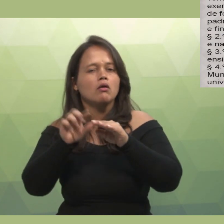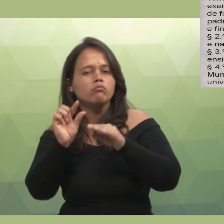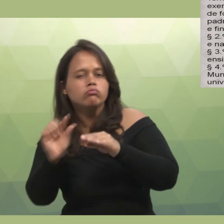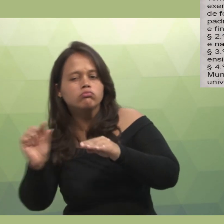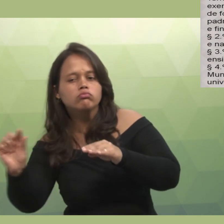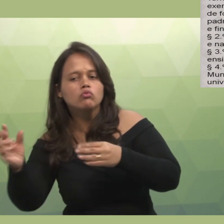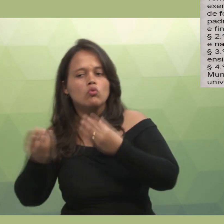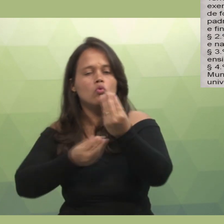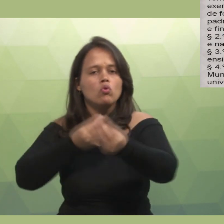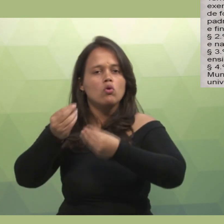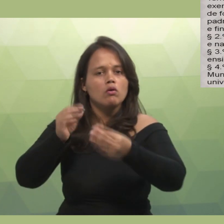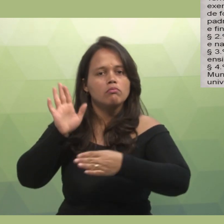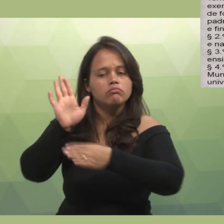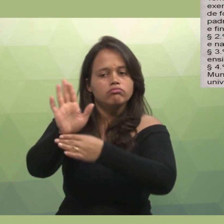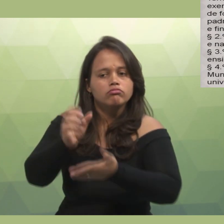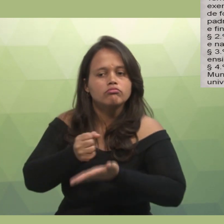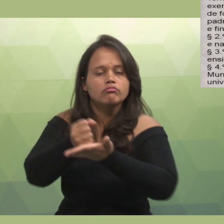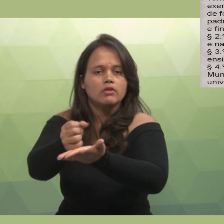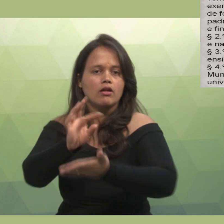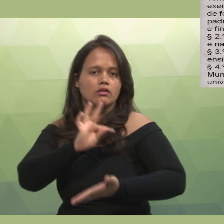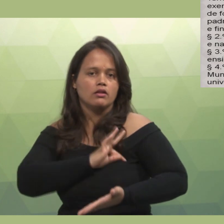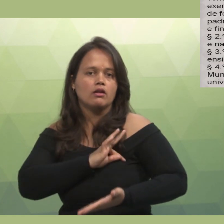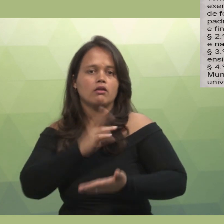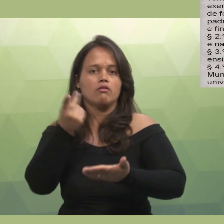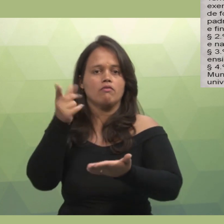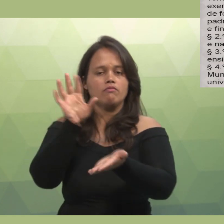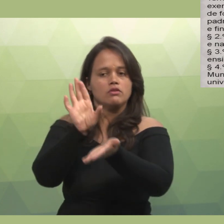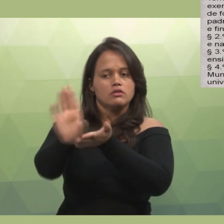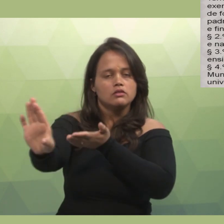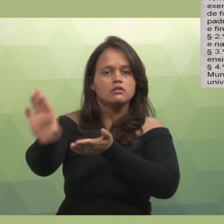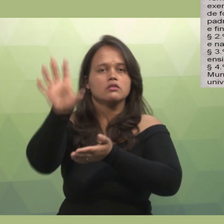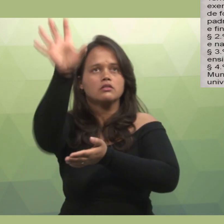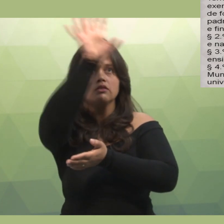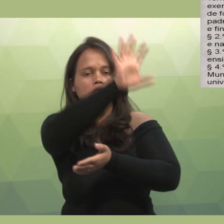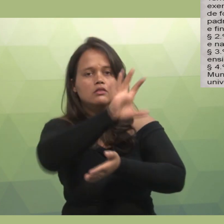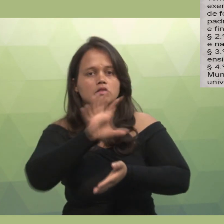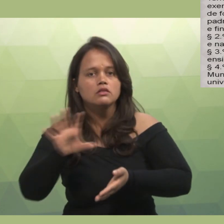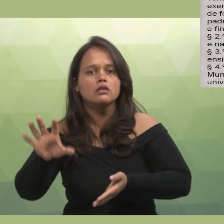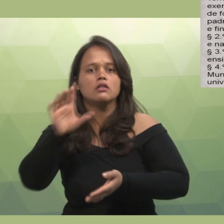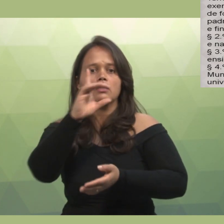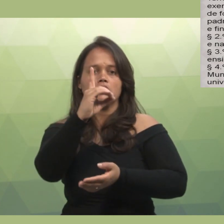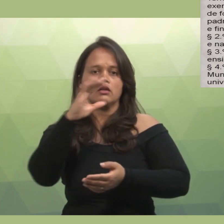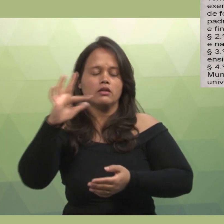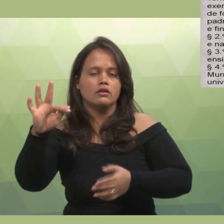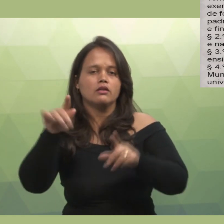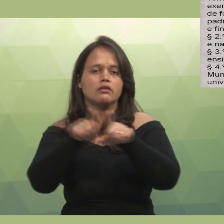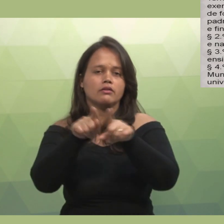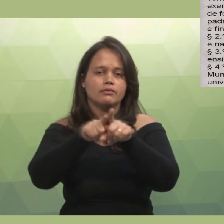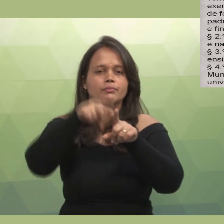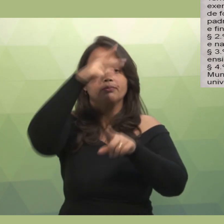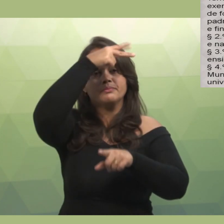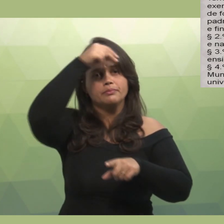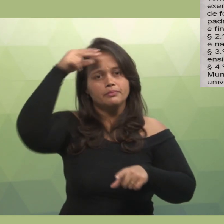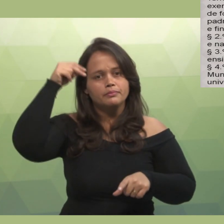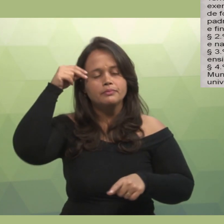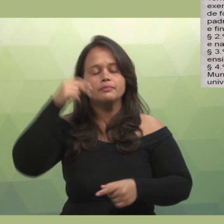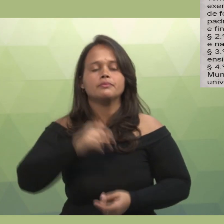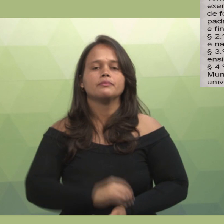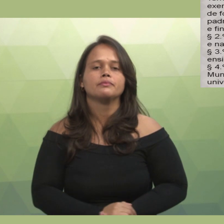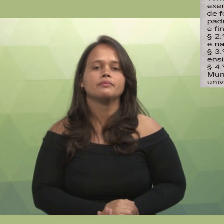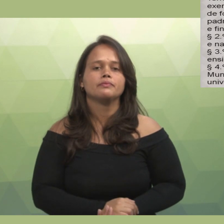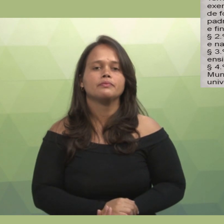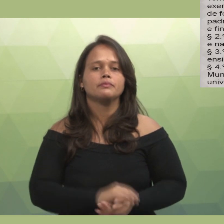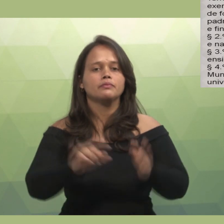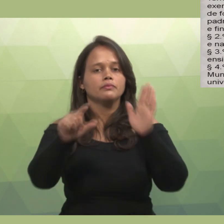técnica e financeira aos estados, ao Distrito Federal e aos municípios. No parágrafo 2º,